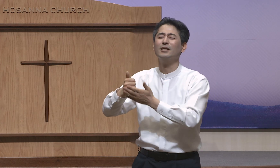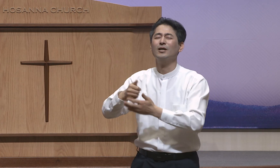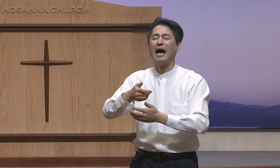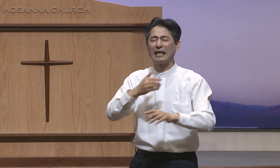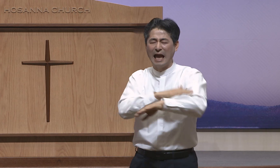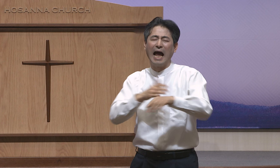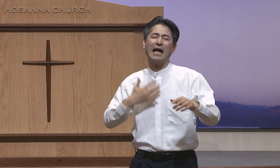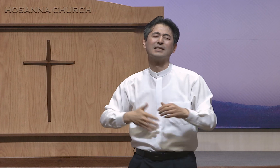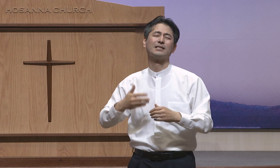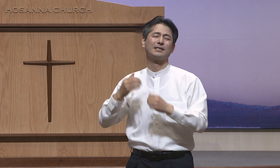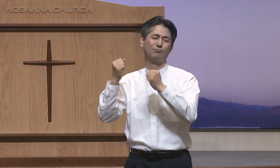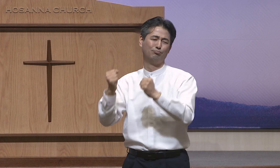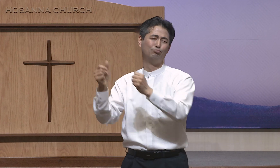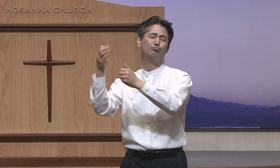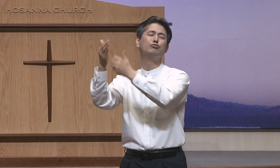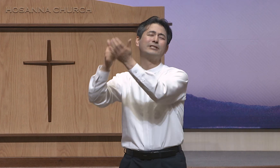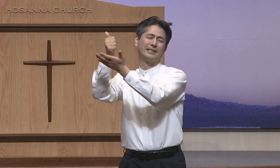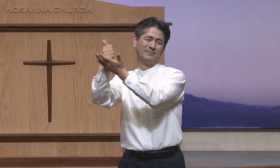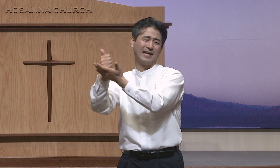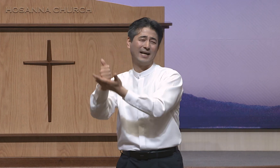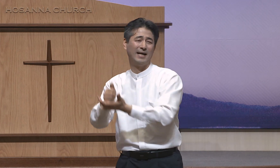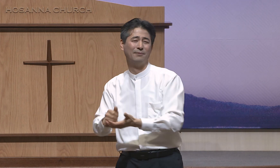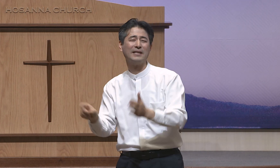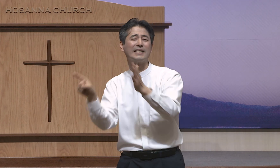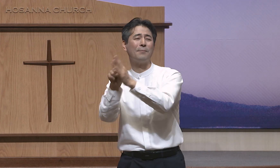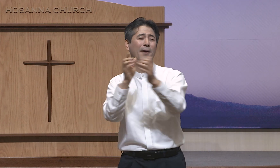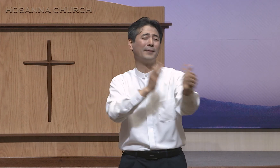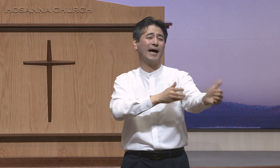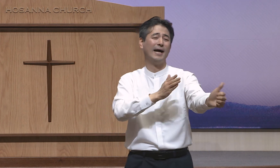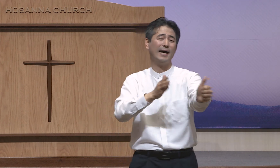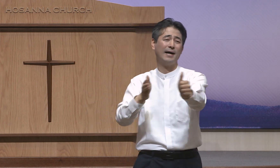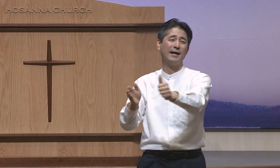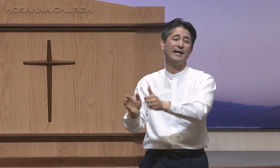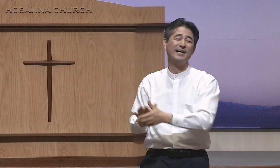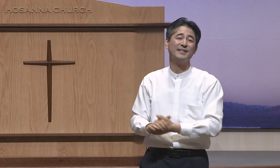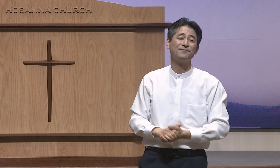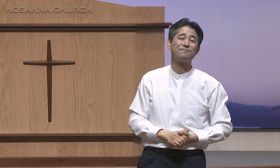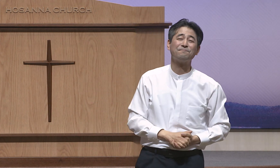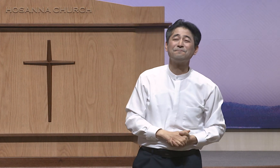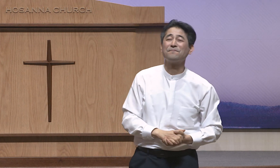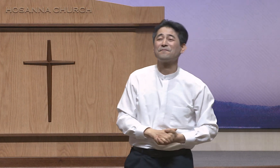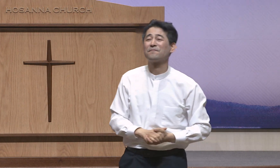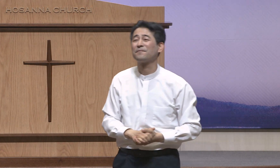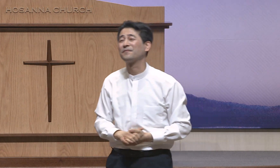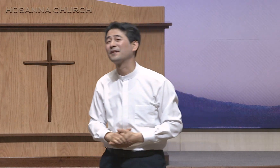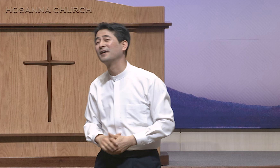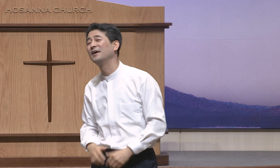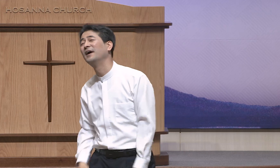처음부터 하나님께서 여러분들을 다 잘 알고 있습니다. 믿으시기 바랍니다.